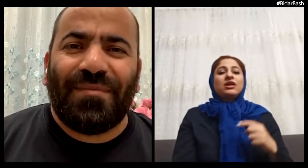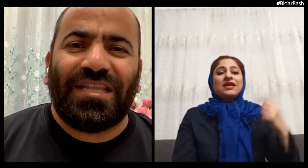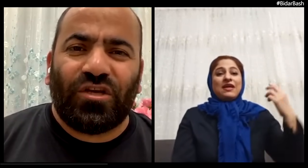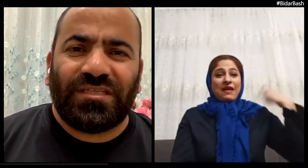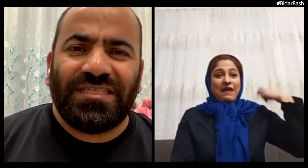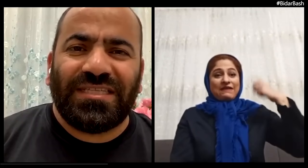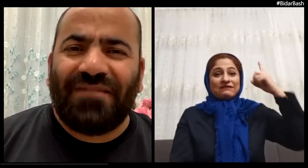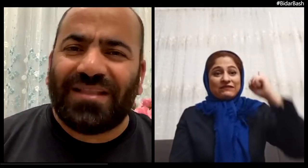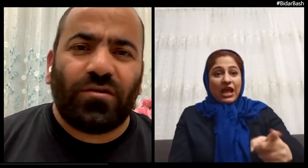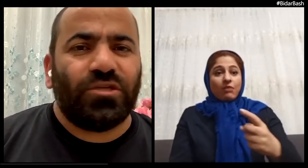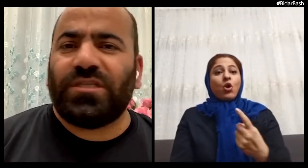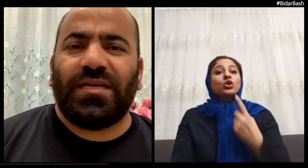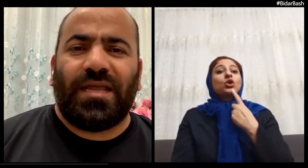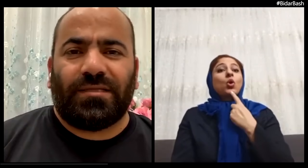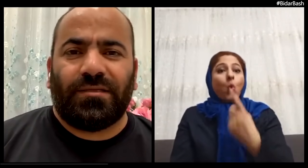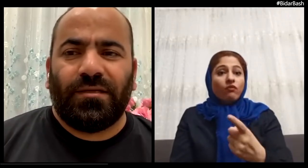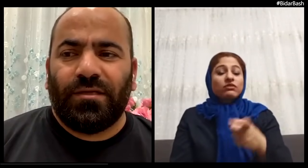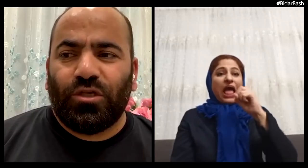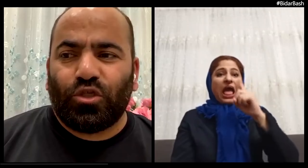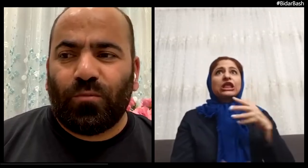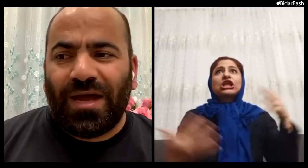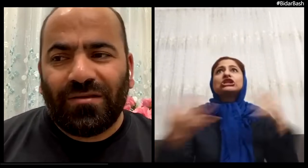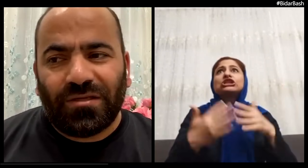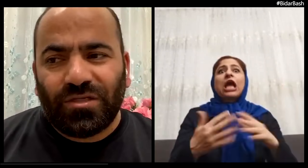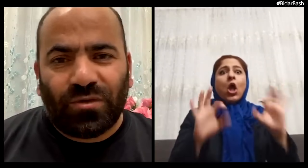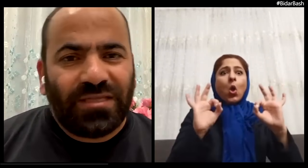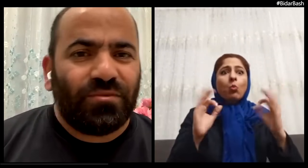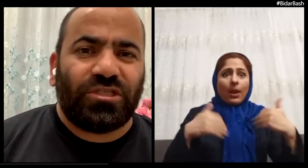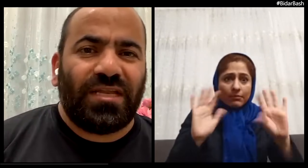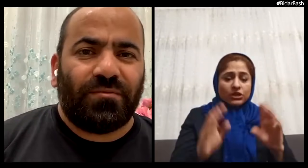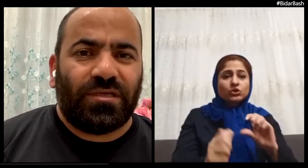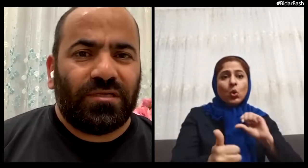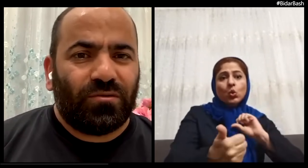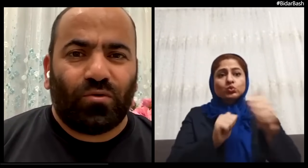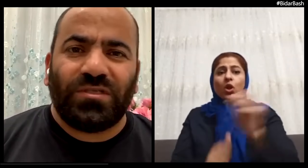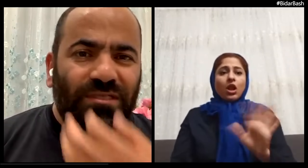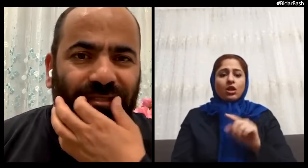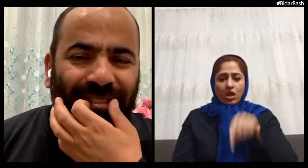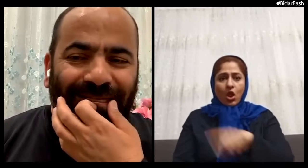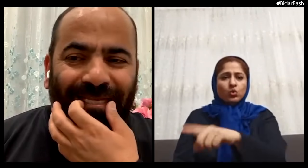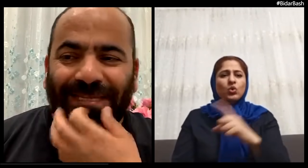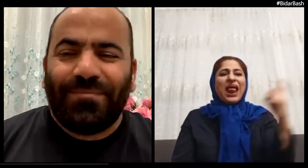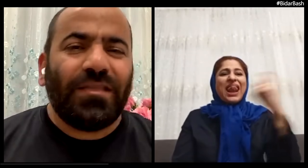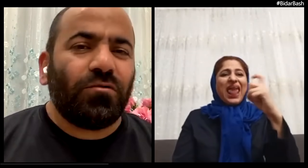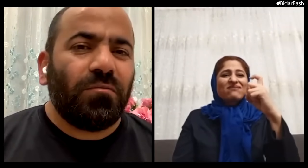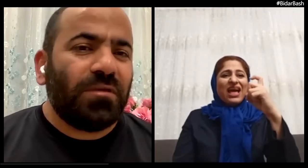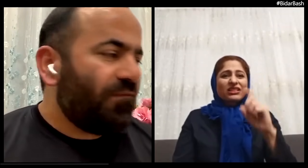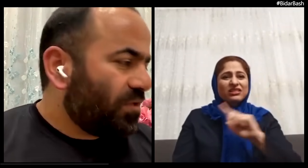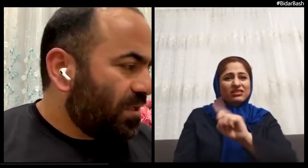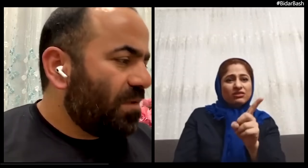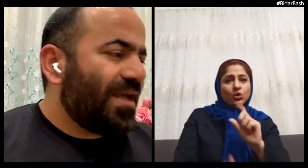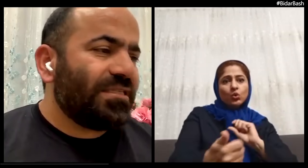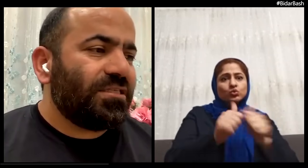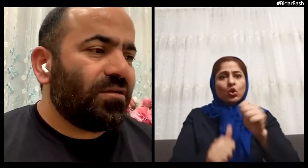وقتی عملیات نیست 90 تا بیشتر نرید، شما الان داری سرعت بیشتری میری، این درست نیست. این بنده خدا میگه